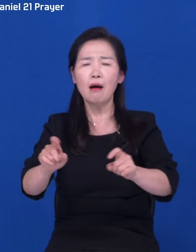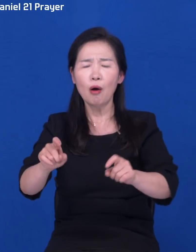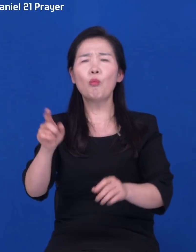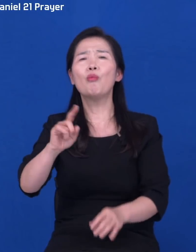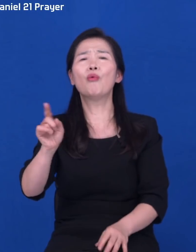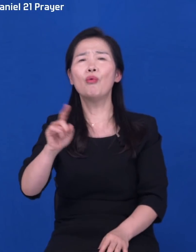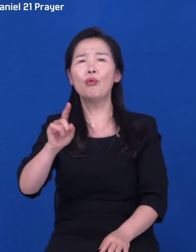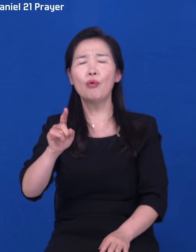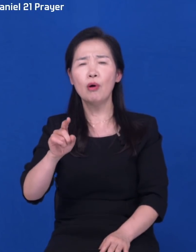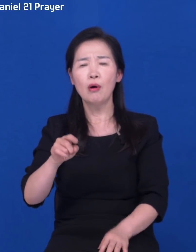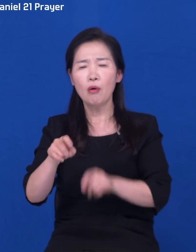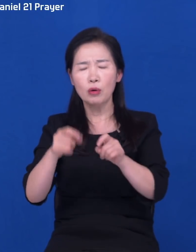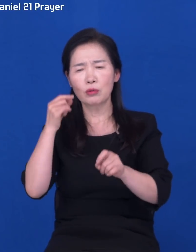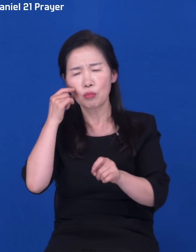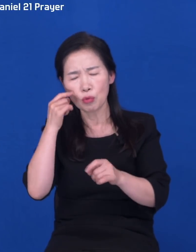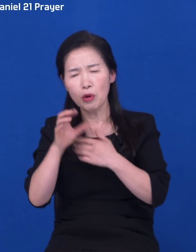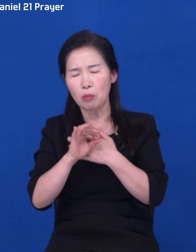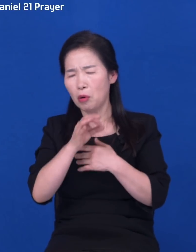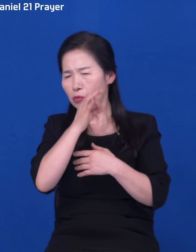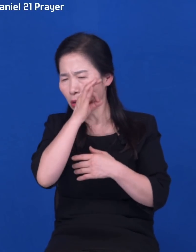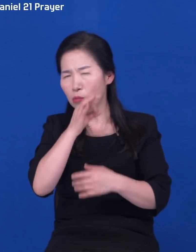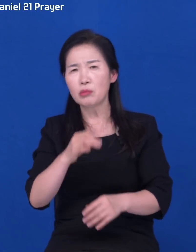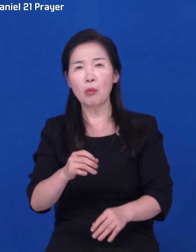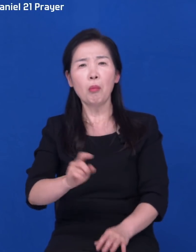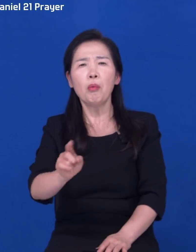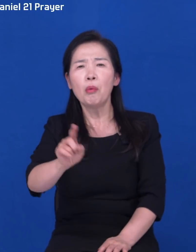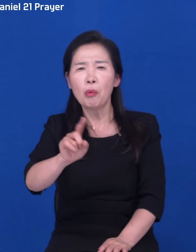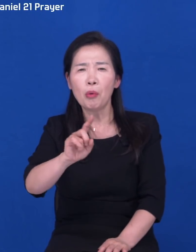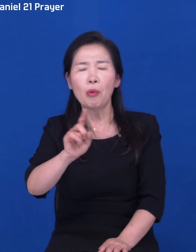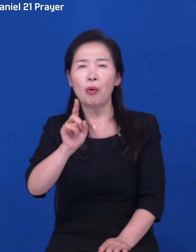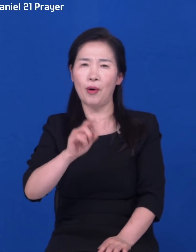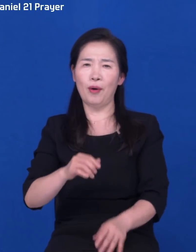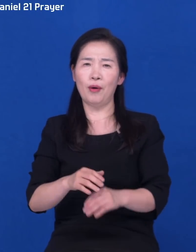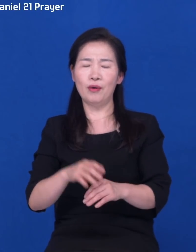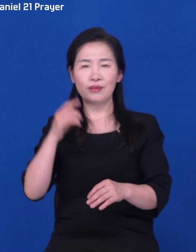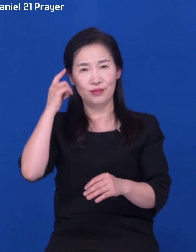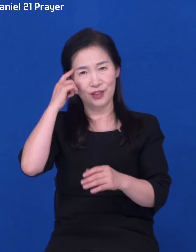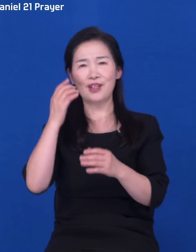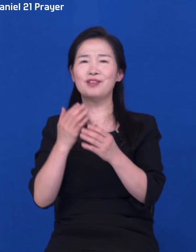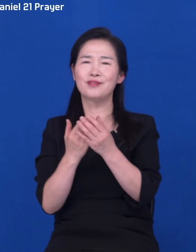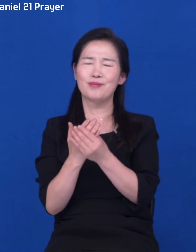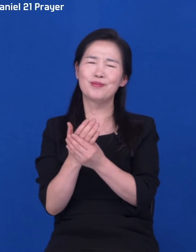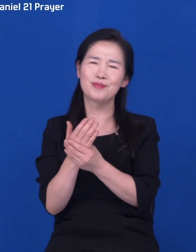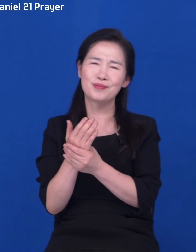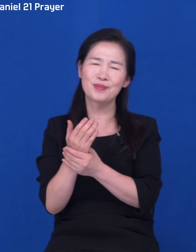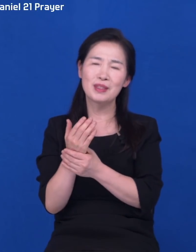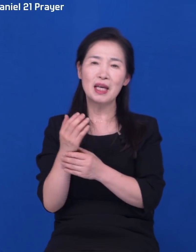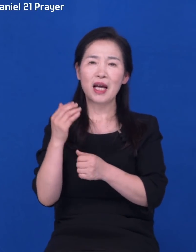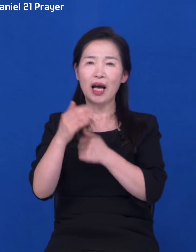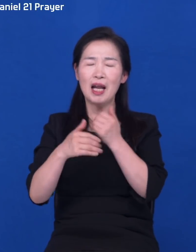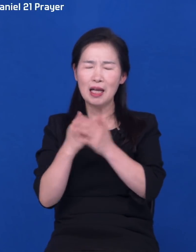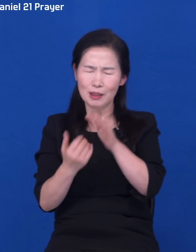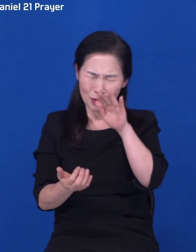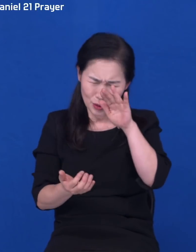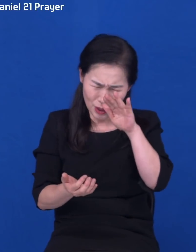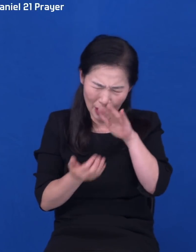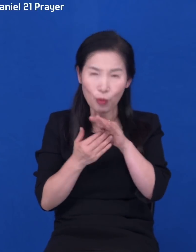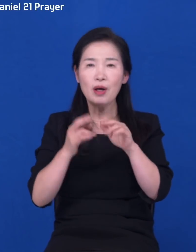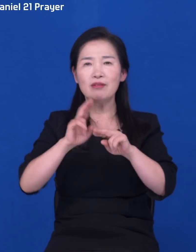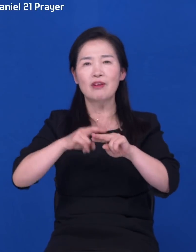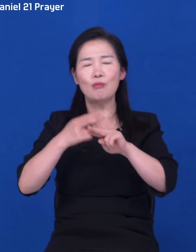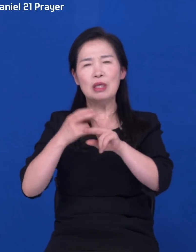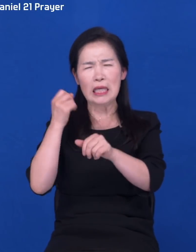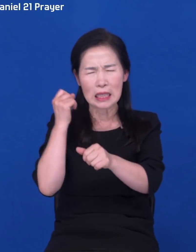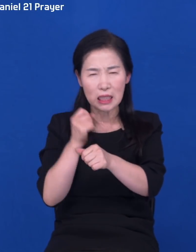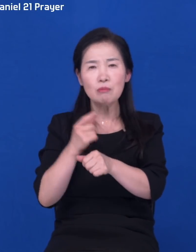돼? 왜 못 걸으면 안 돼? 갑자기 생각이 들면서 하나님께서 저한테 최고의 선물 이미 주셨는데 제가 이 과정을